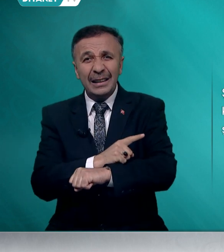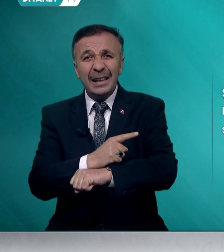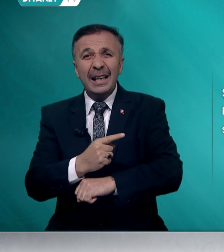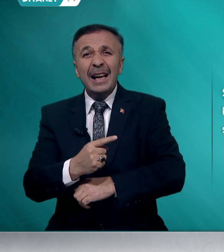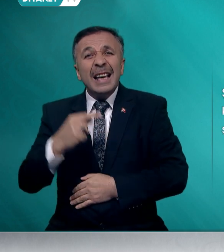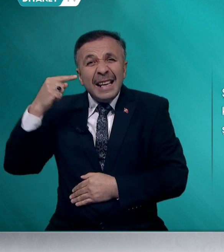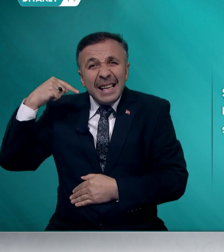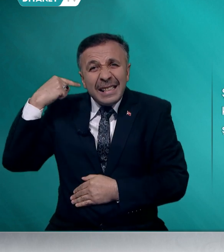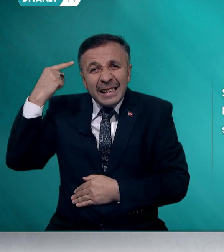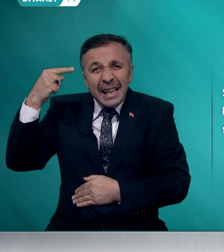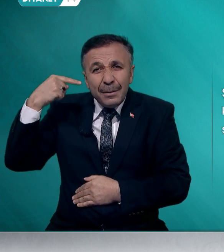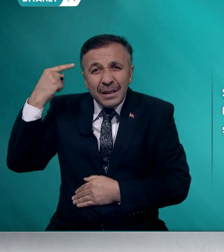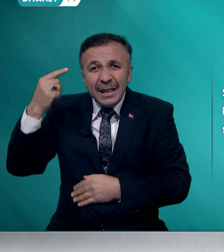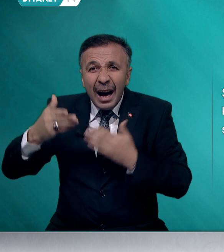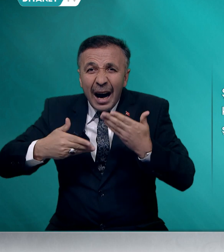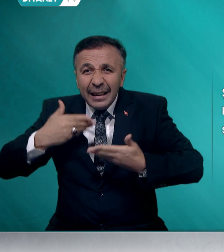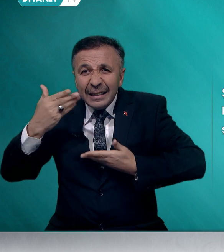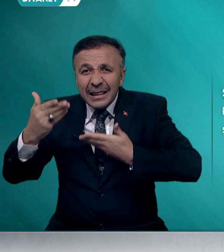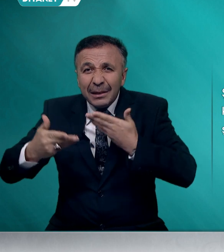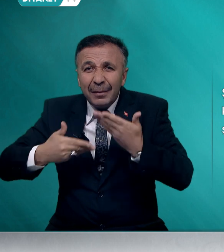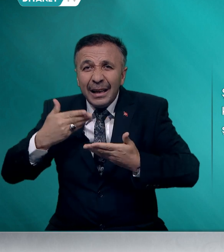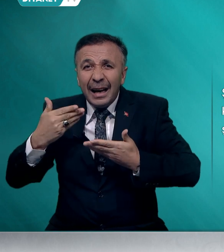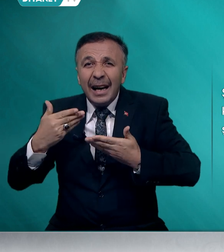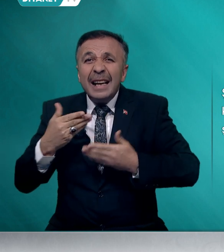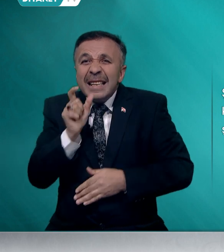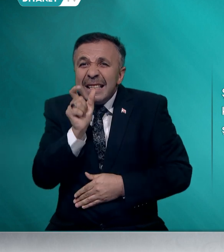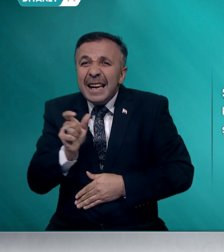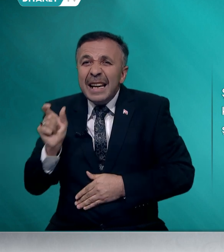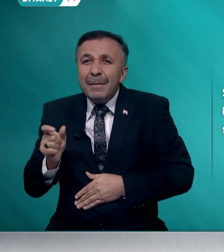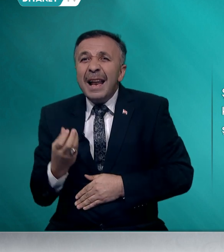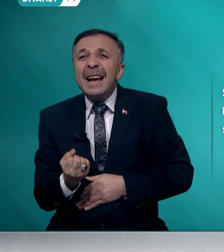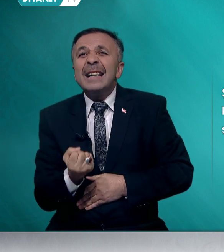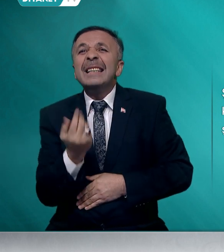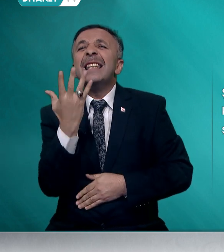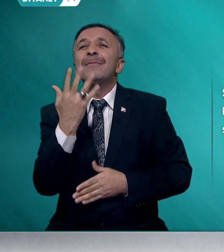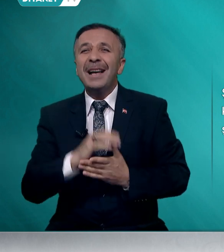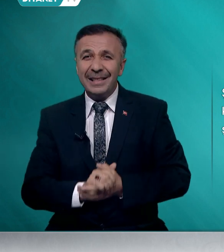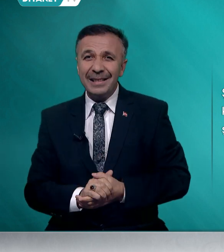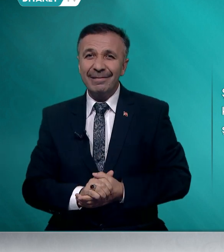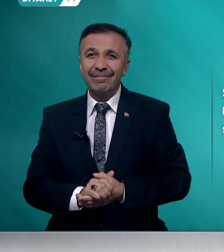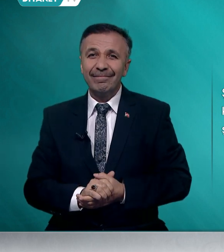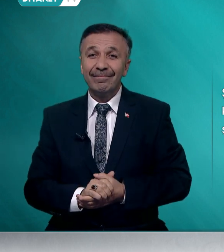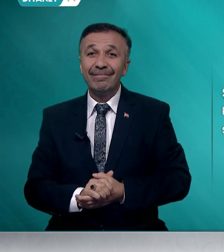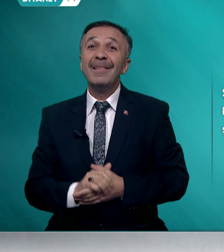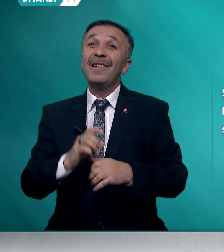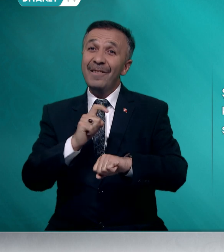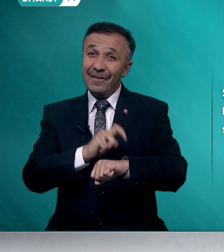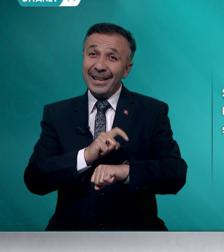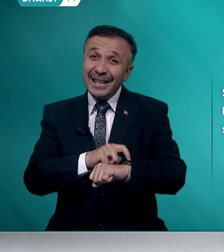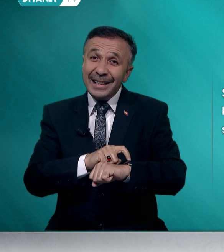hislerimizi anlatmaya kelimeler yetmez. Vakit